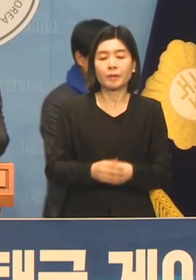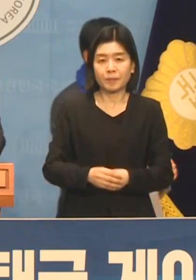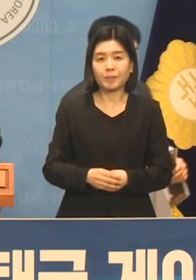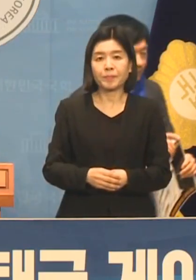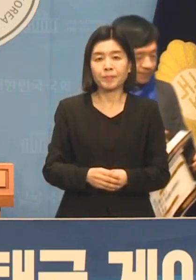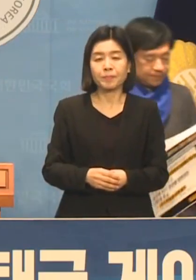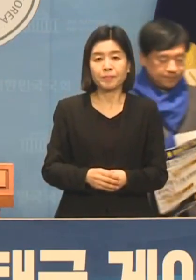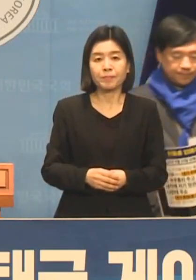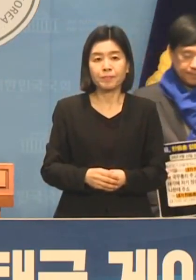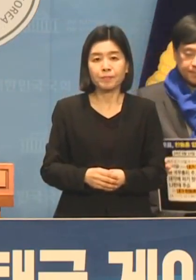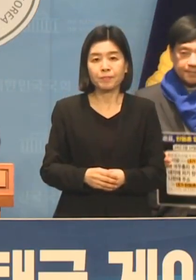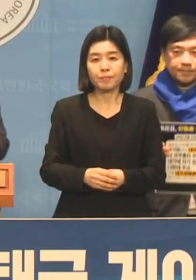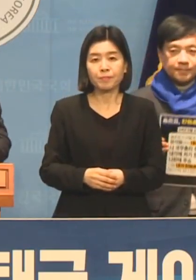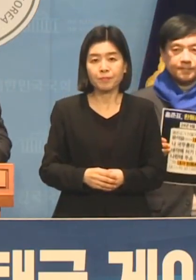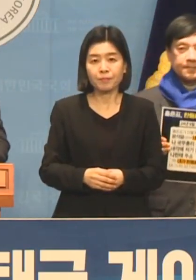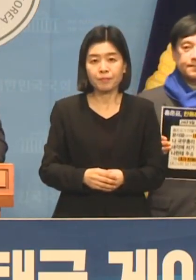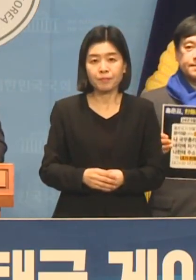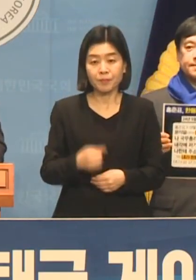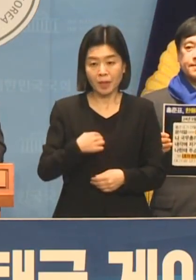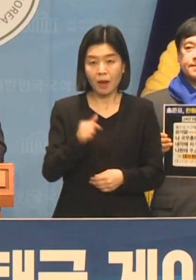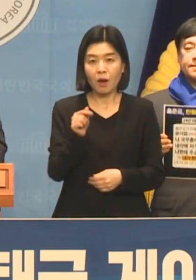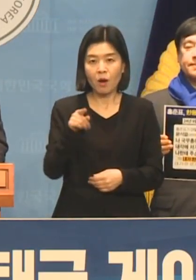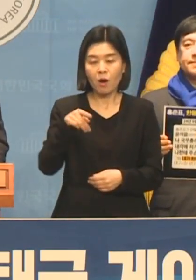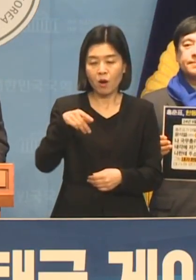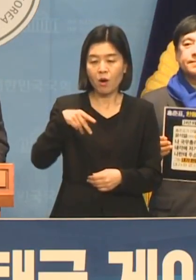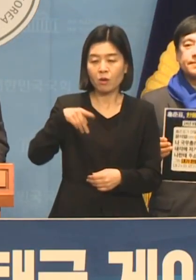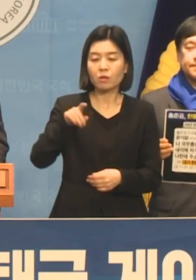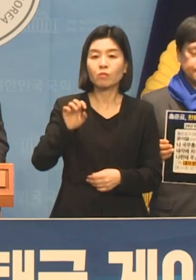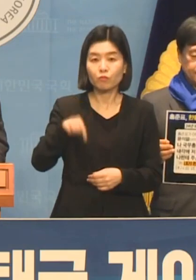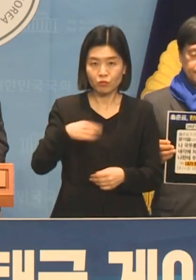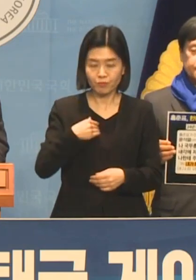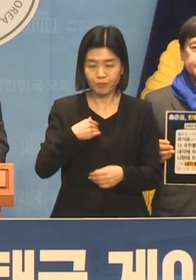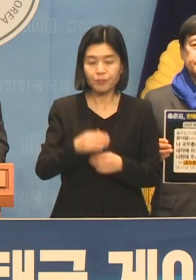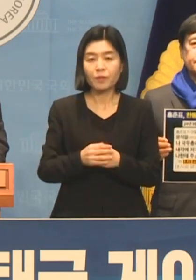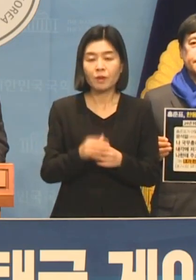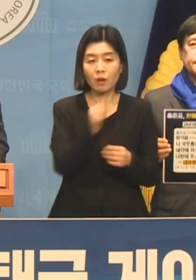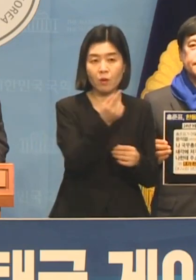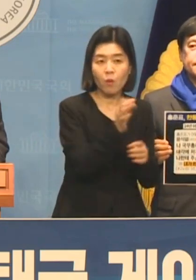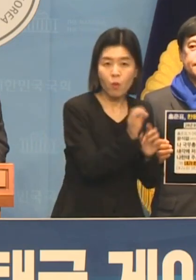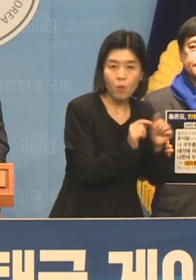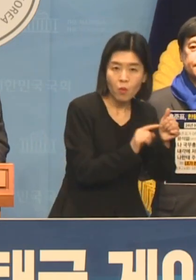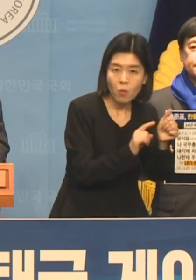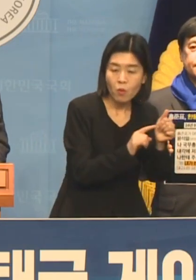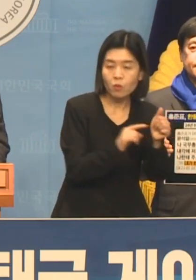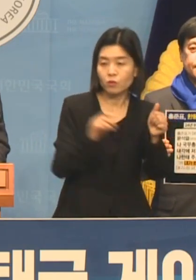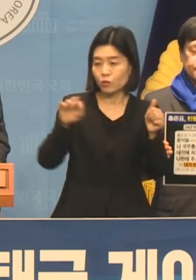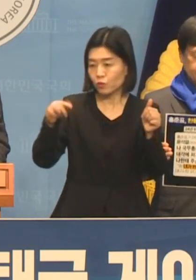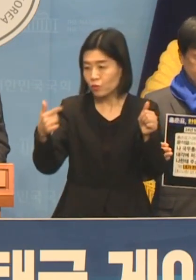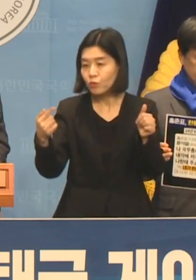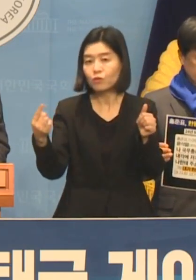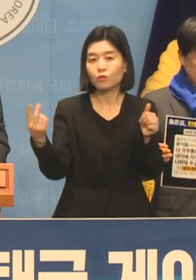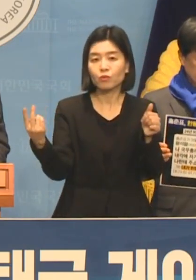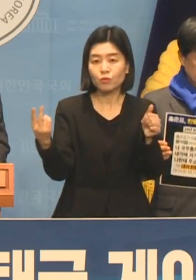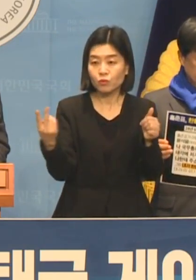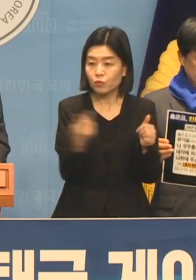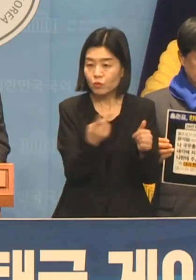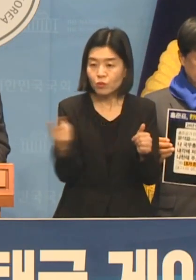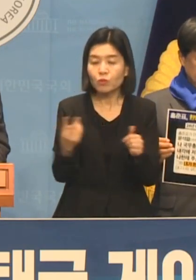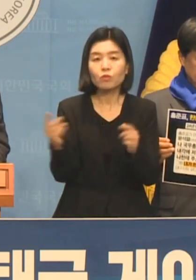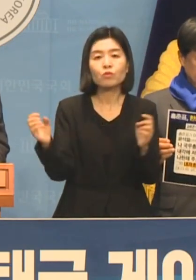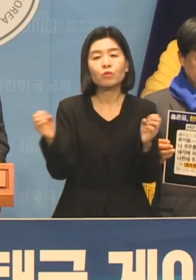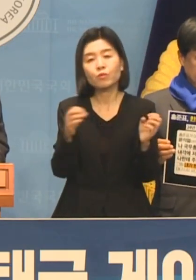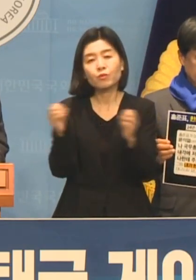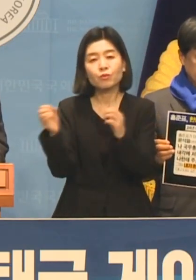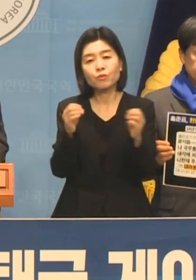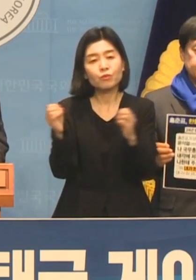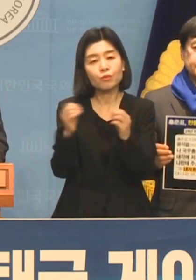예, 창원 성산구 허성무 의원입니다. 홍 시장과 윤석열이 해동 때 나누었을 것으로